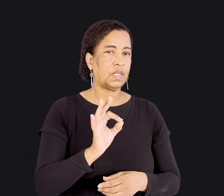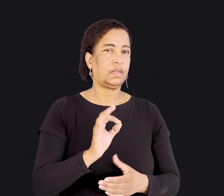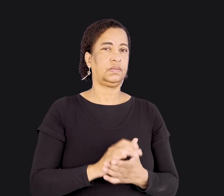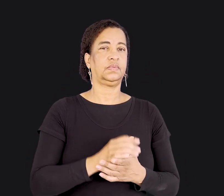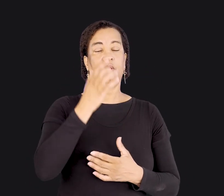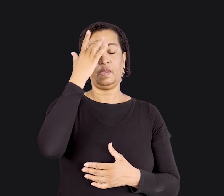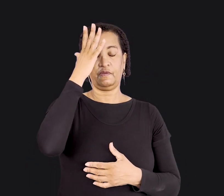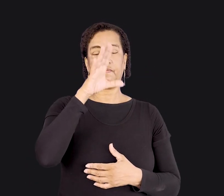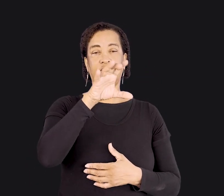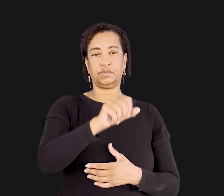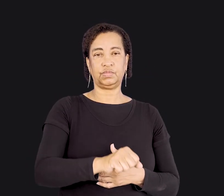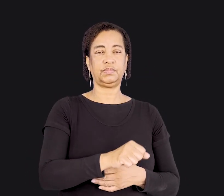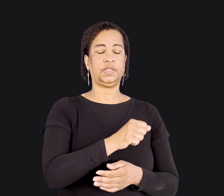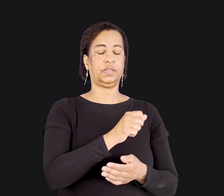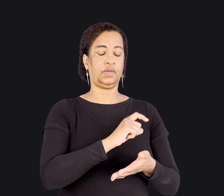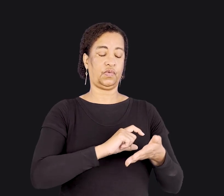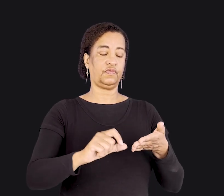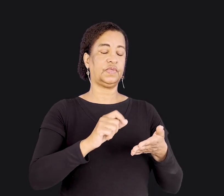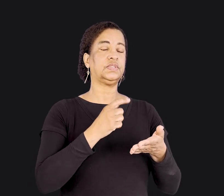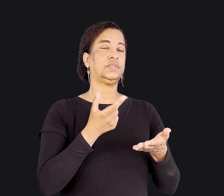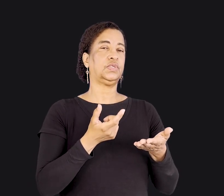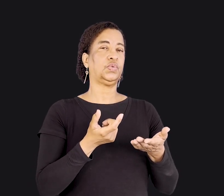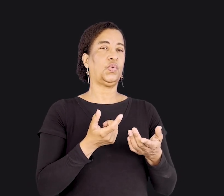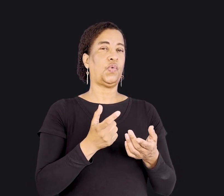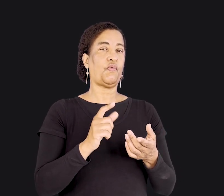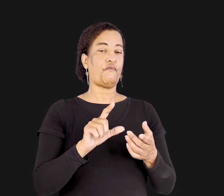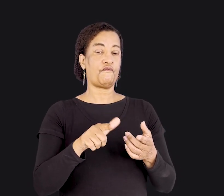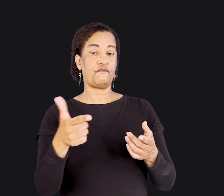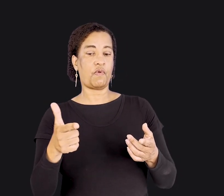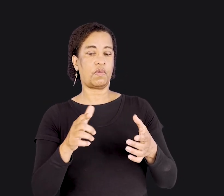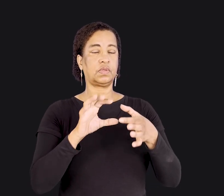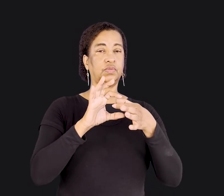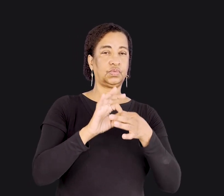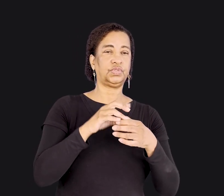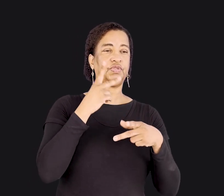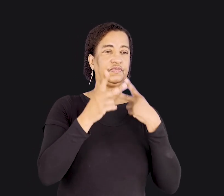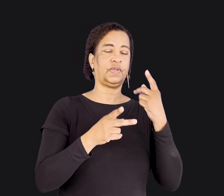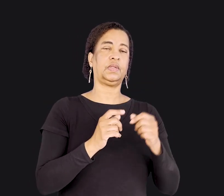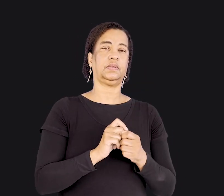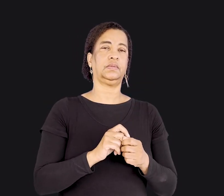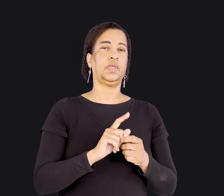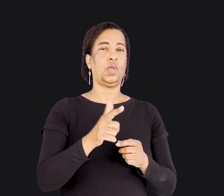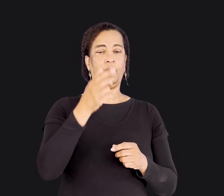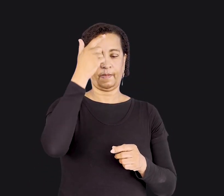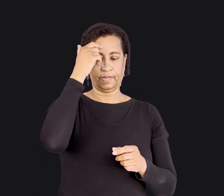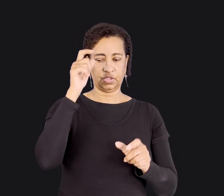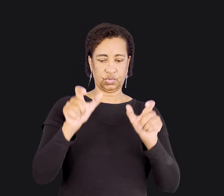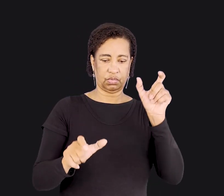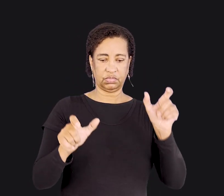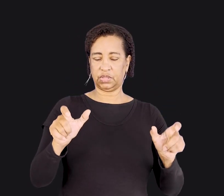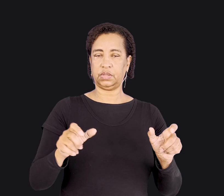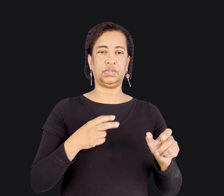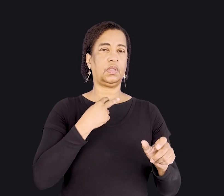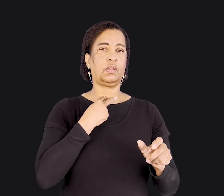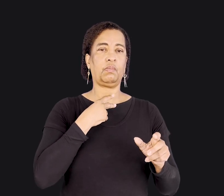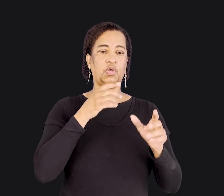fácil pegar um versículo fora do contexto e dizer: sem sombra de dúvida, um cristão não deve julgar outro cristão. Jamais devemos julgar